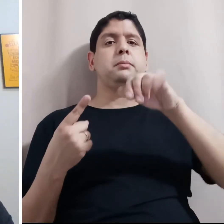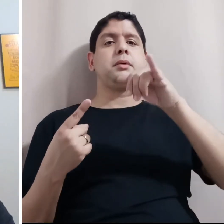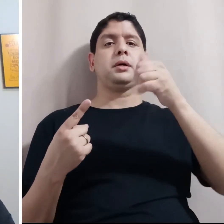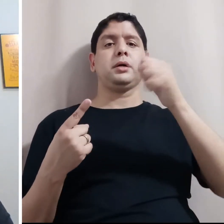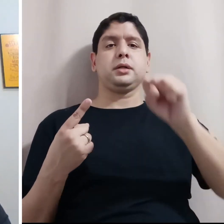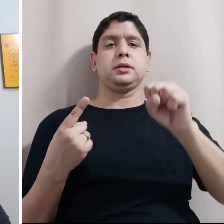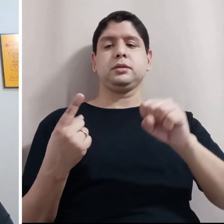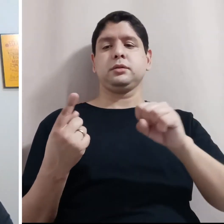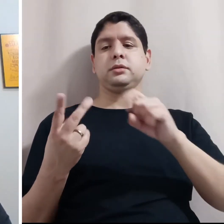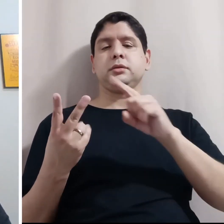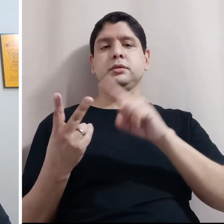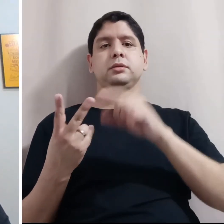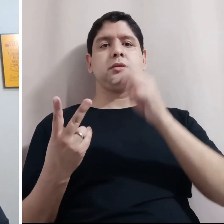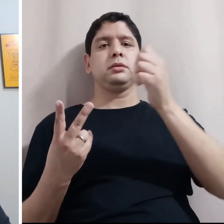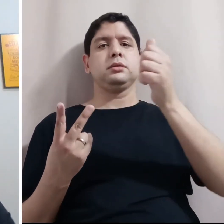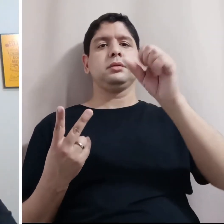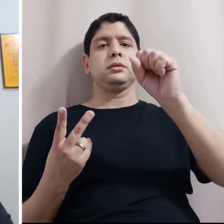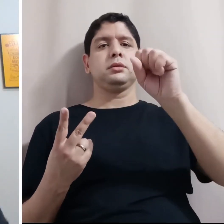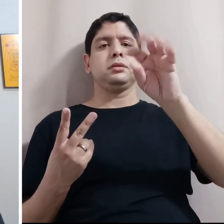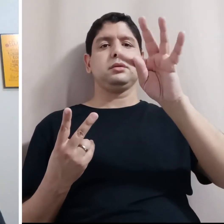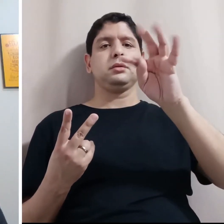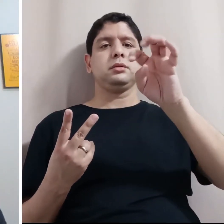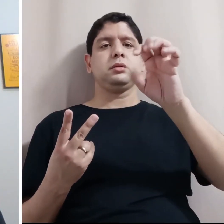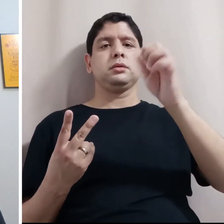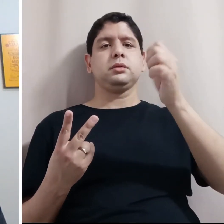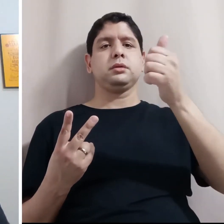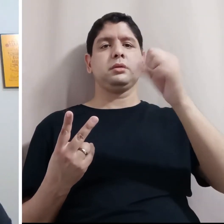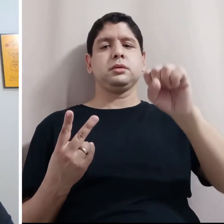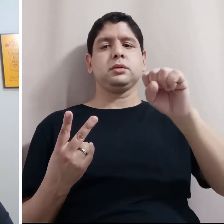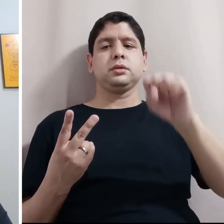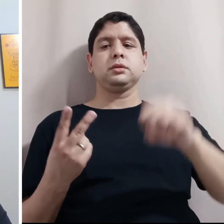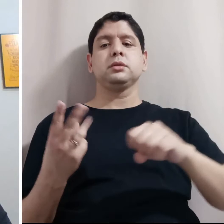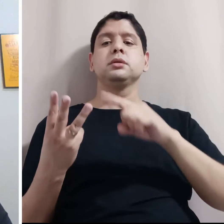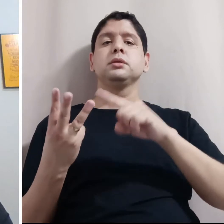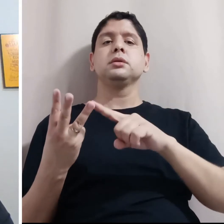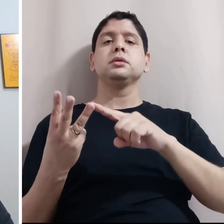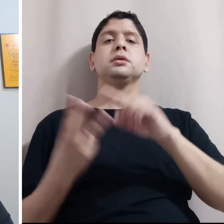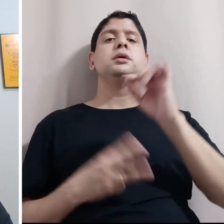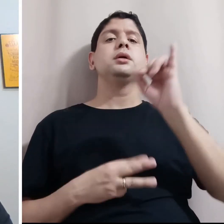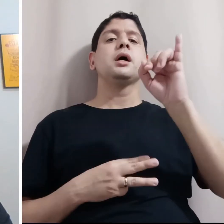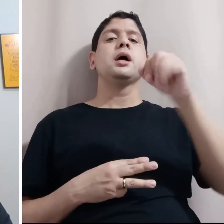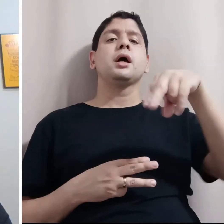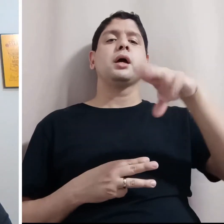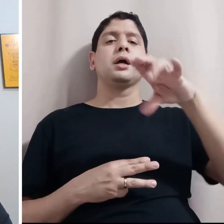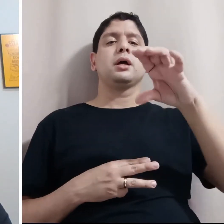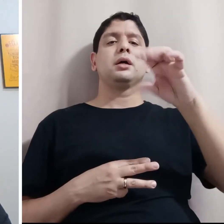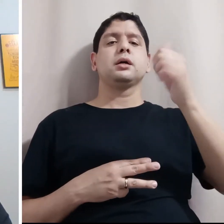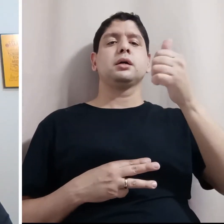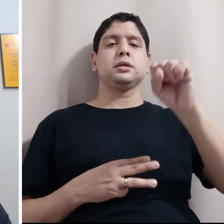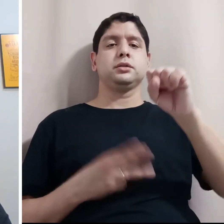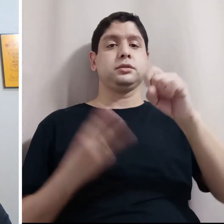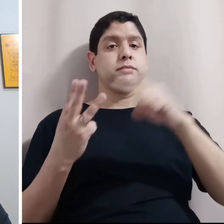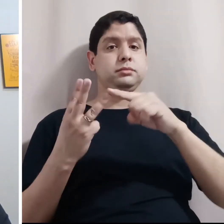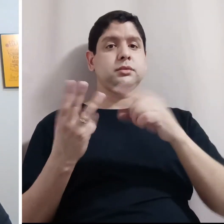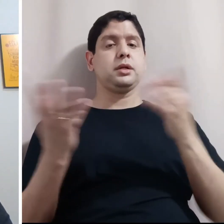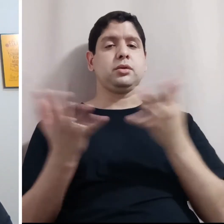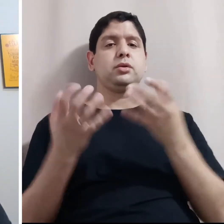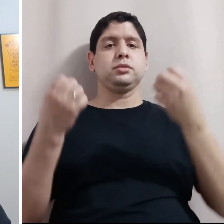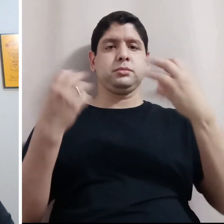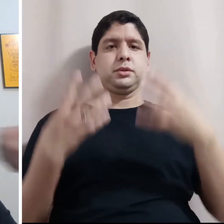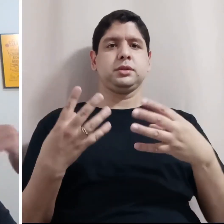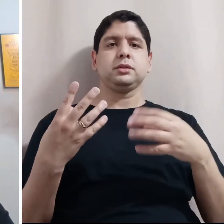aqui encontraram, né, quando chegaram lá no final do século XV, início do XVI, a gente tem os incas. Né? Os